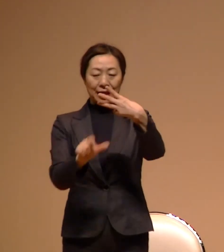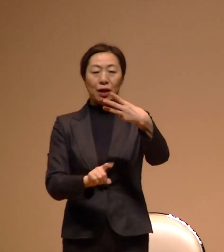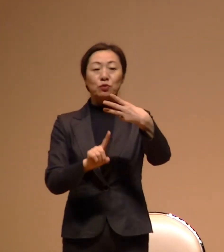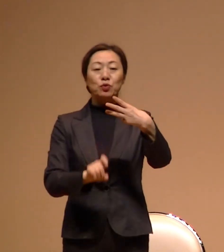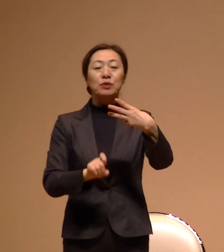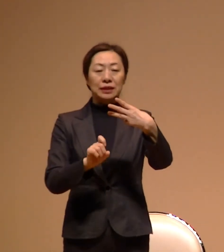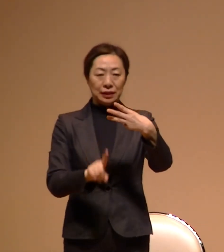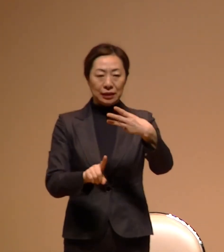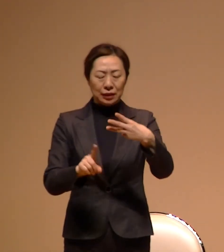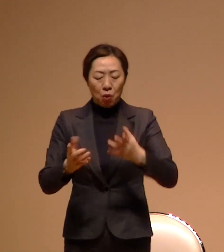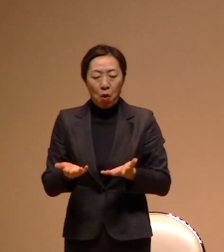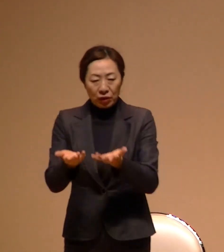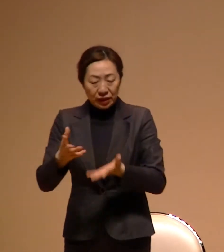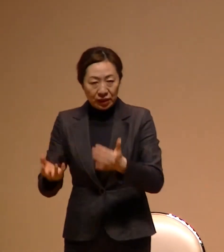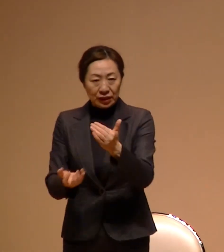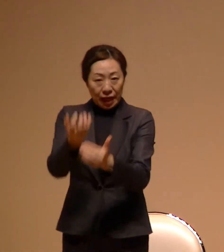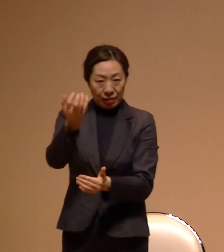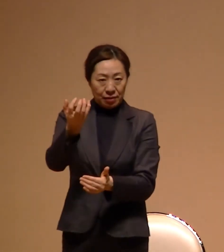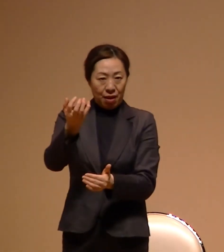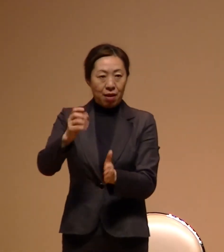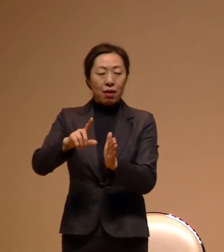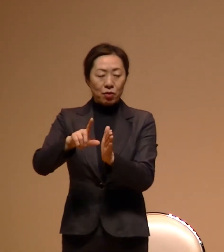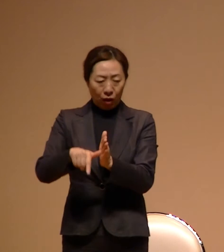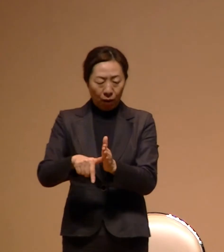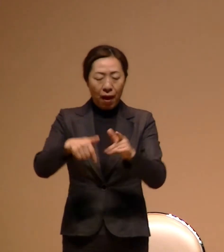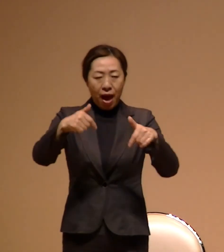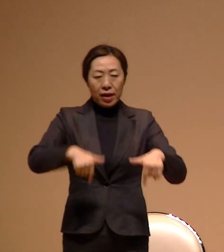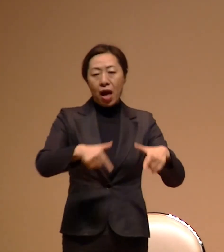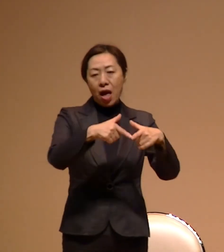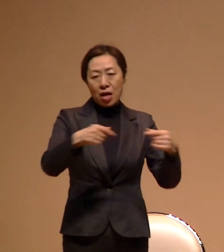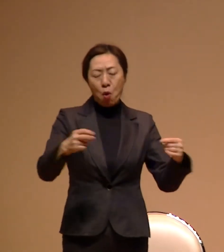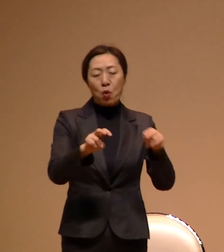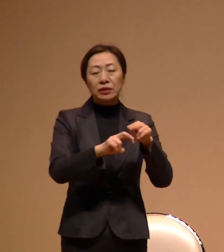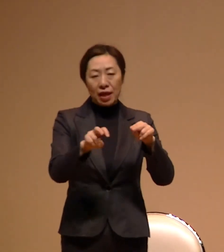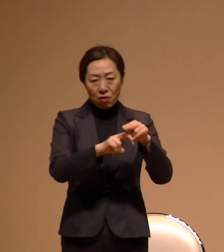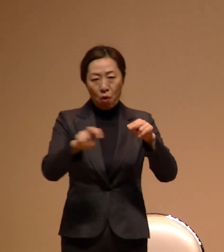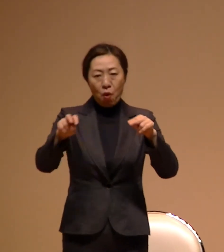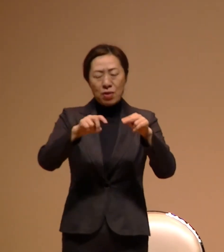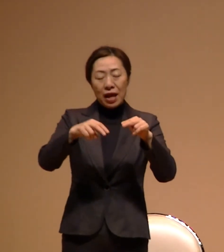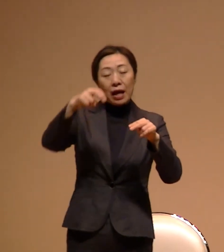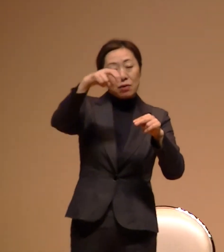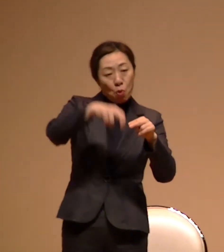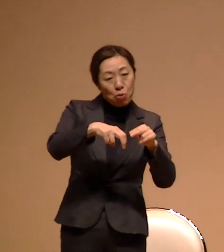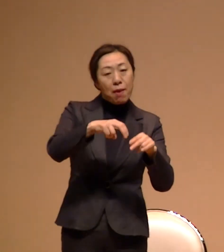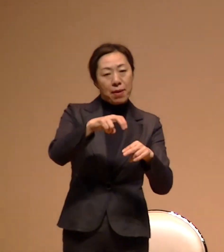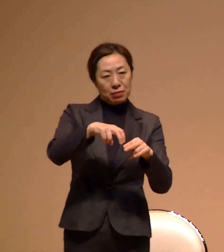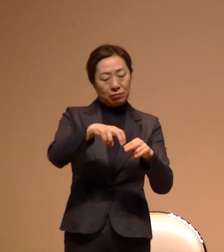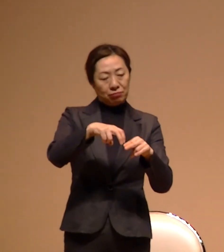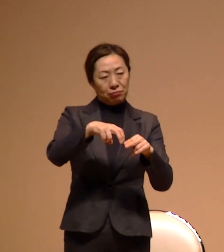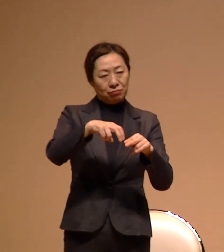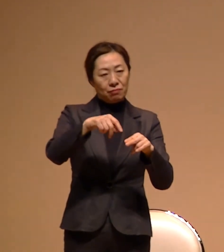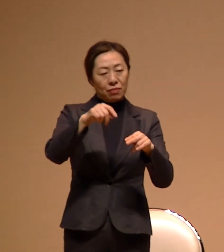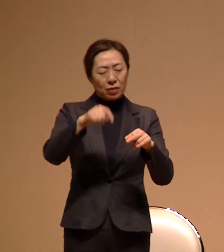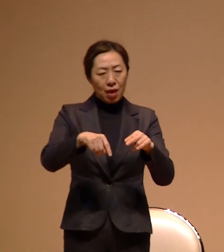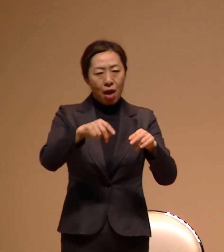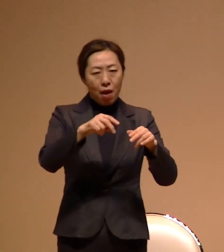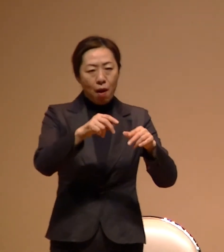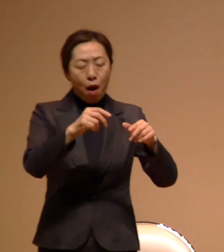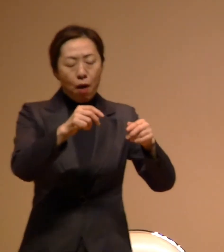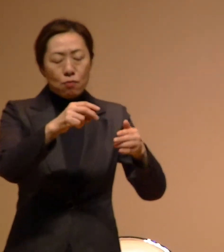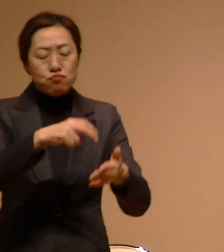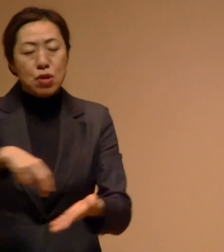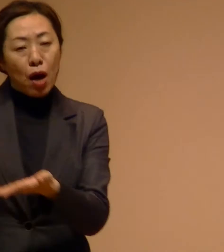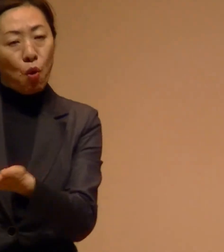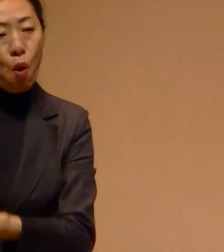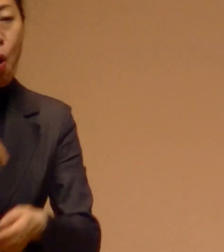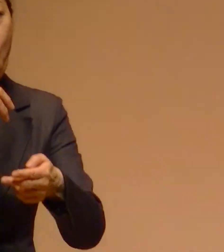の地震発生時は京王線の高架線の電車に乗っておりまして、ブランコのように